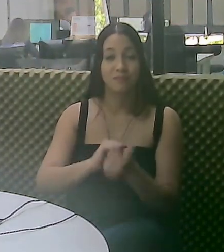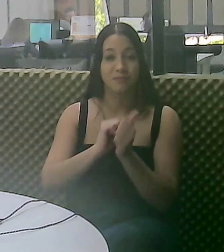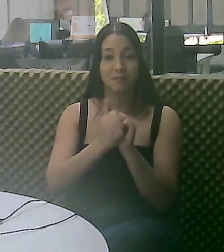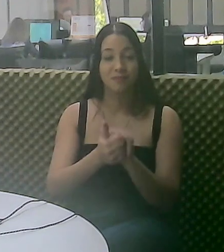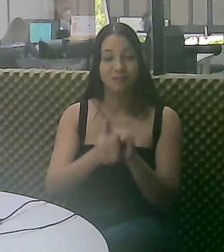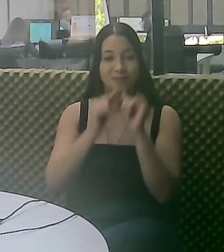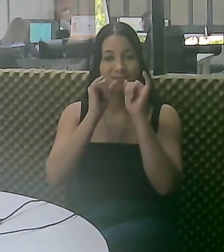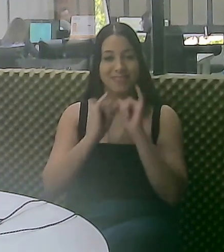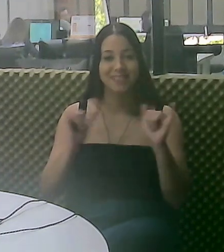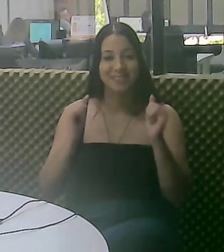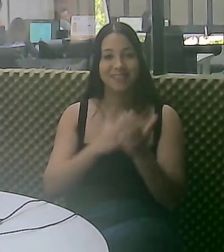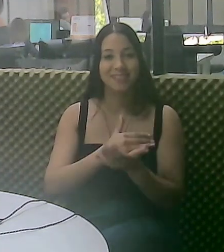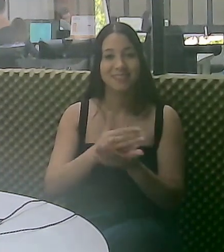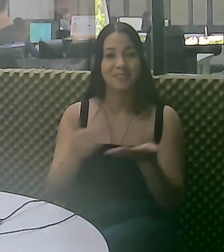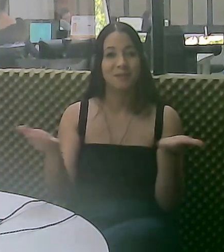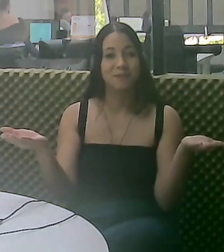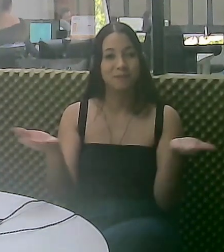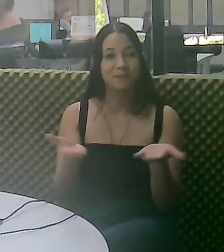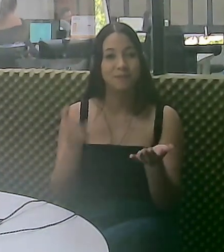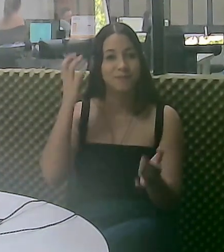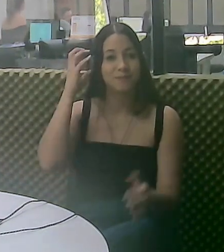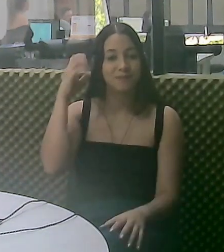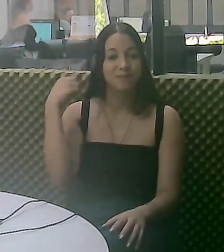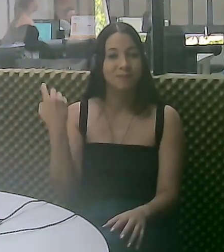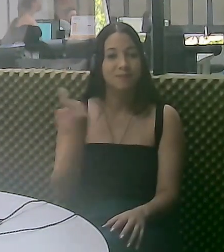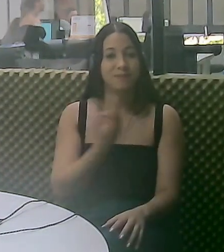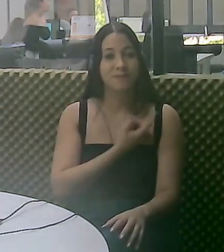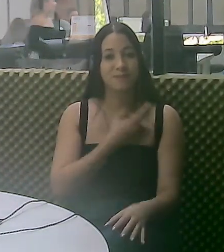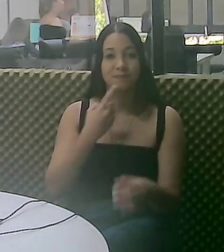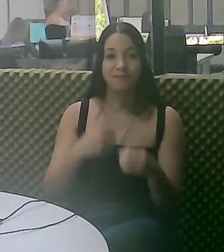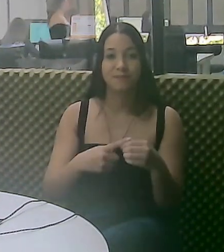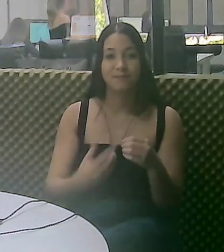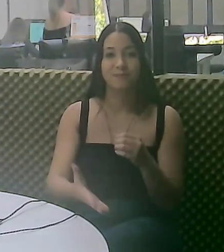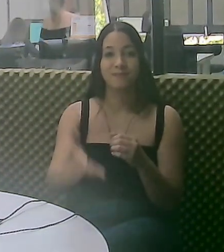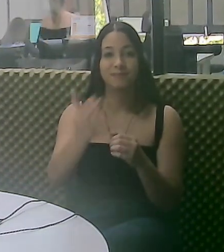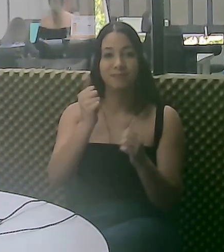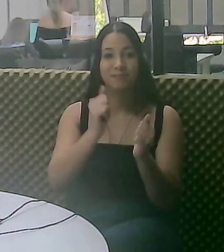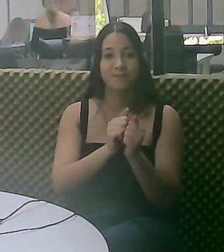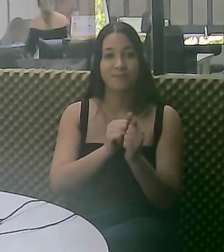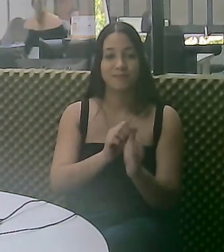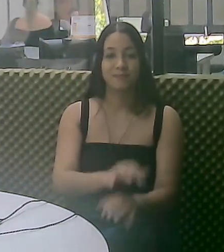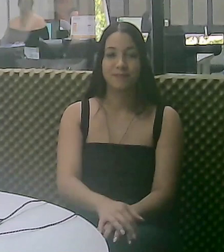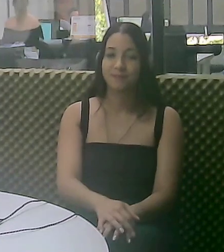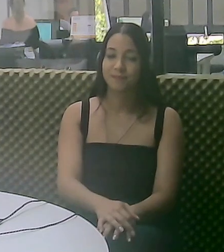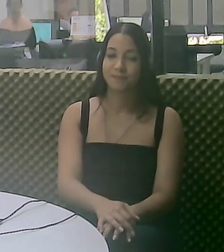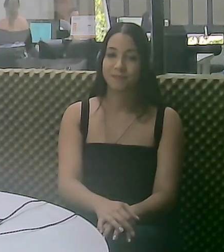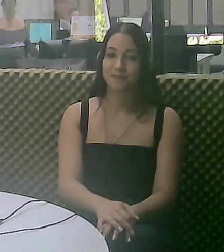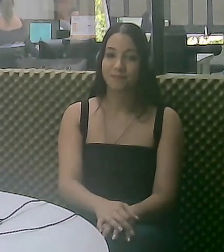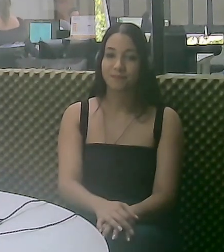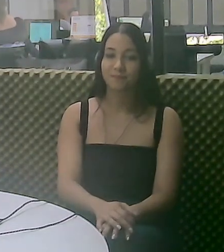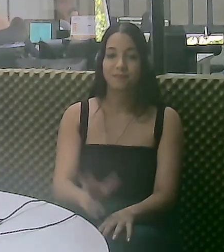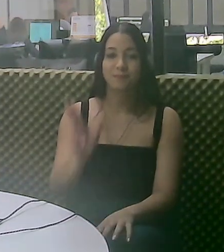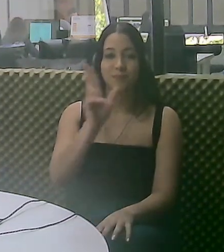atletas. Essas e outras notícias a partir de agora na Rádio Nossa Cidade. Vem com a gente!